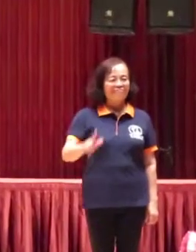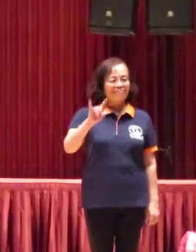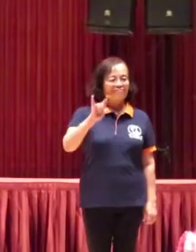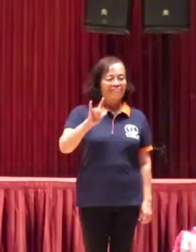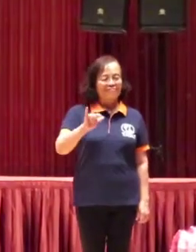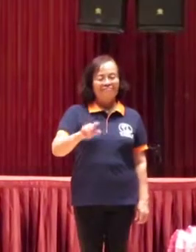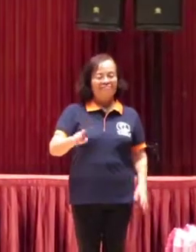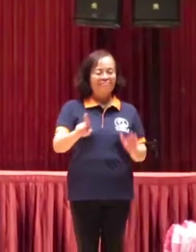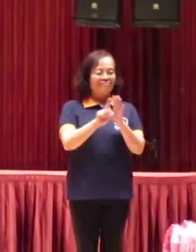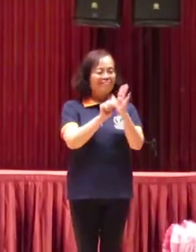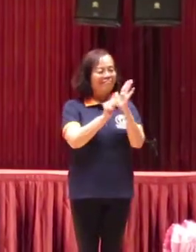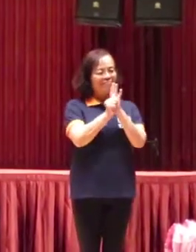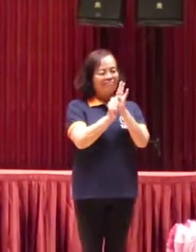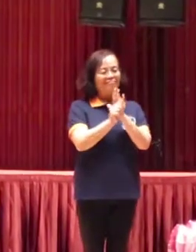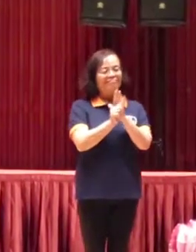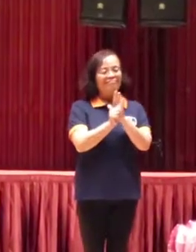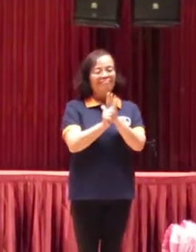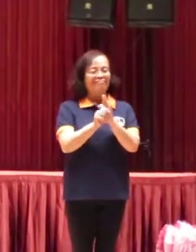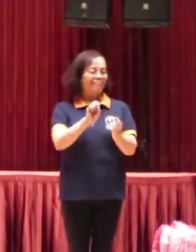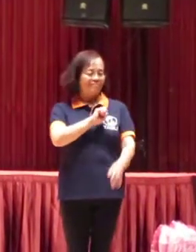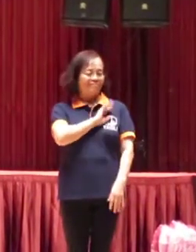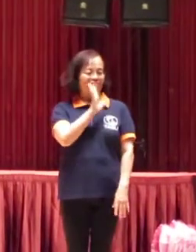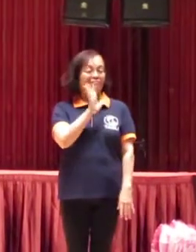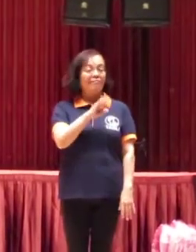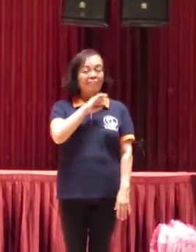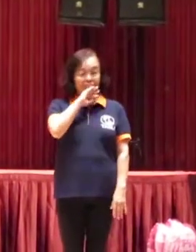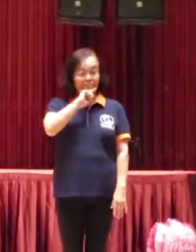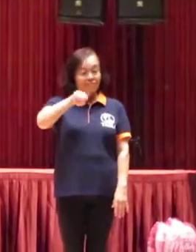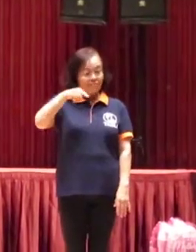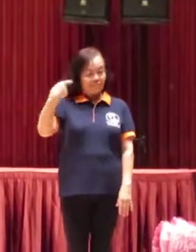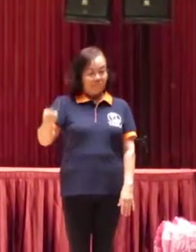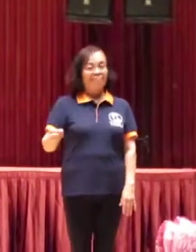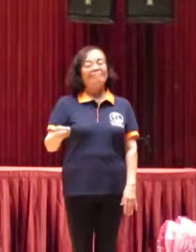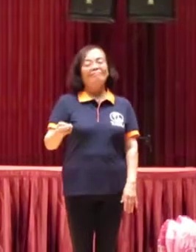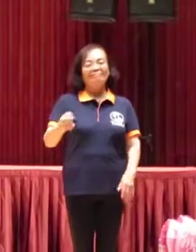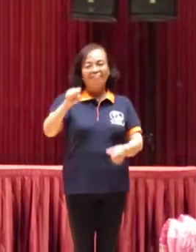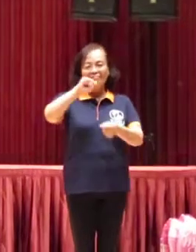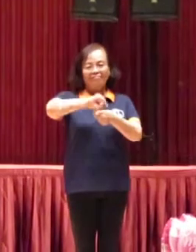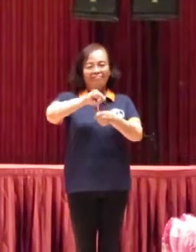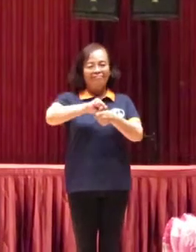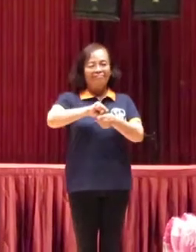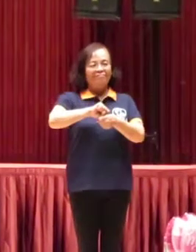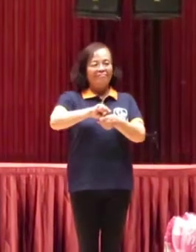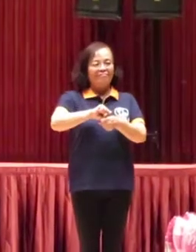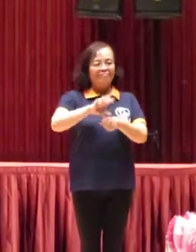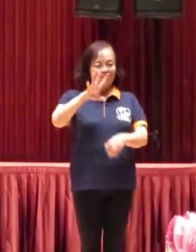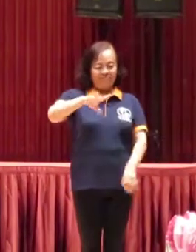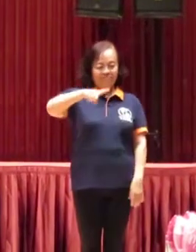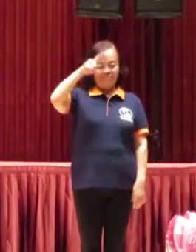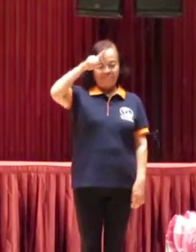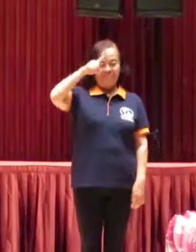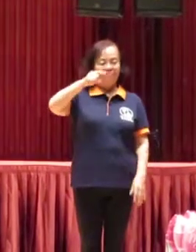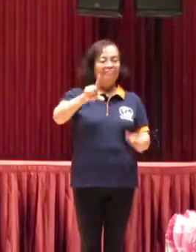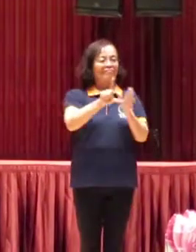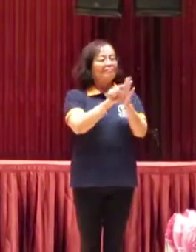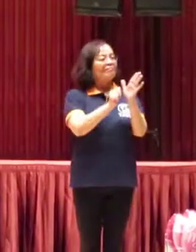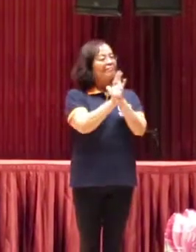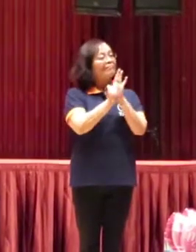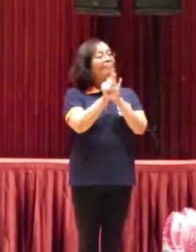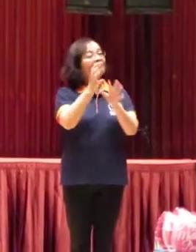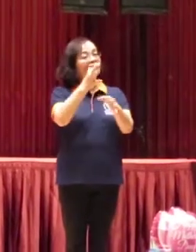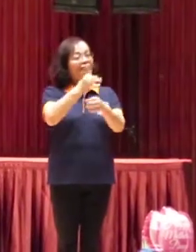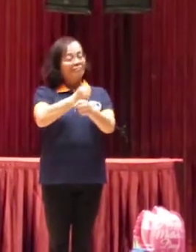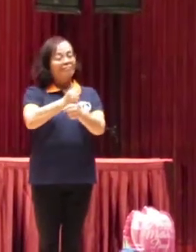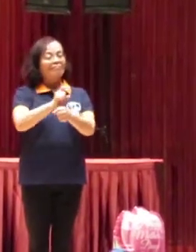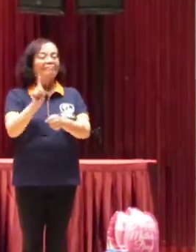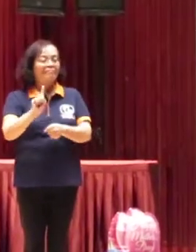Celine 在这边先告一个段落哈，待会呢，他会为我们今天进行的第一个表演节目。当然，今天非常重要，就是